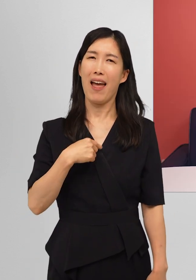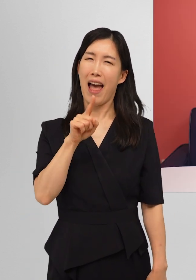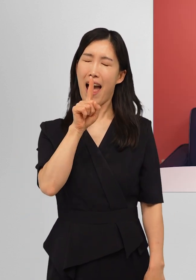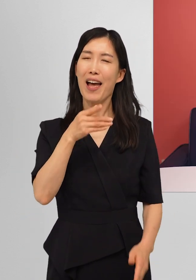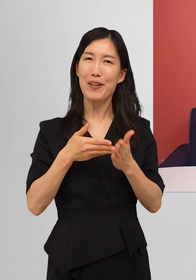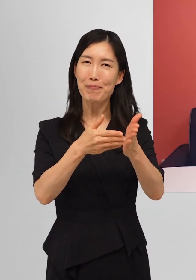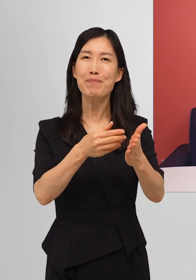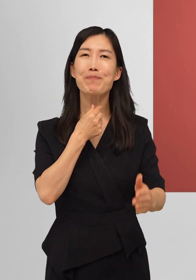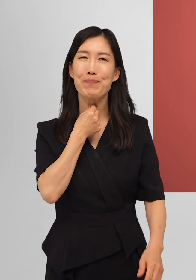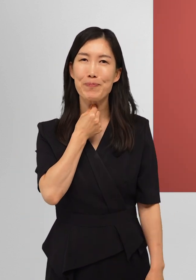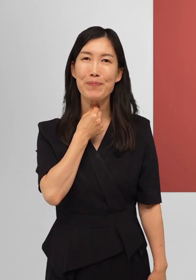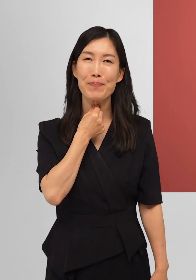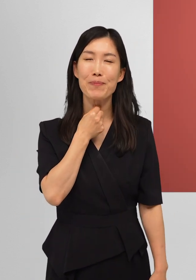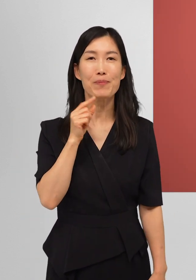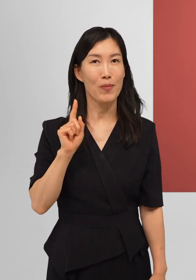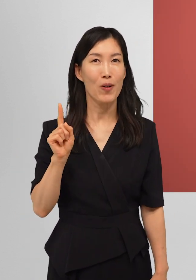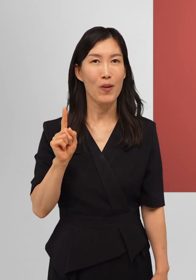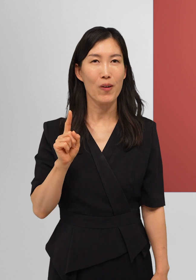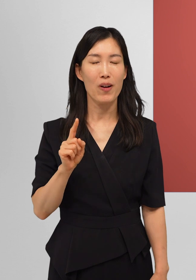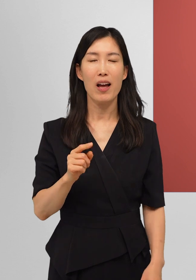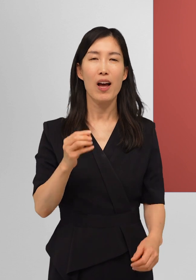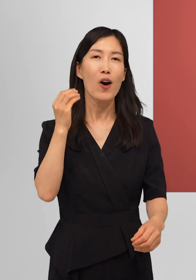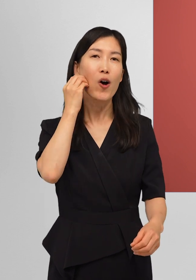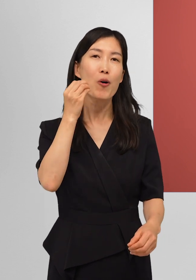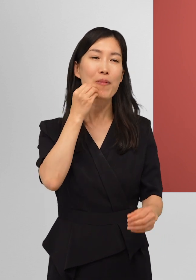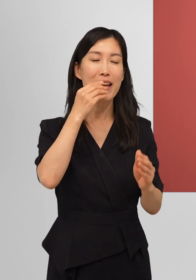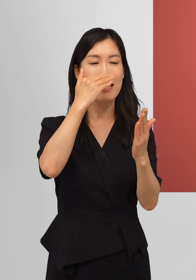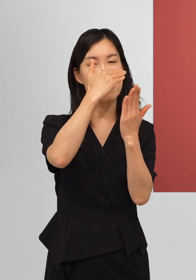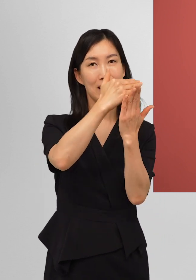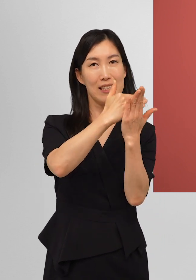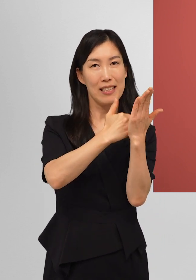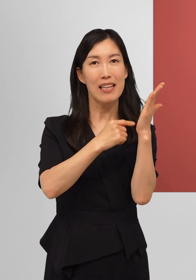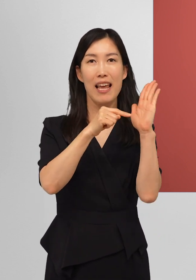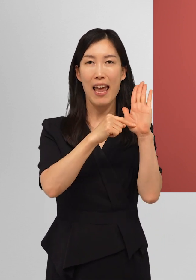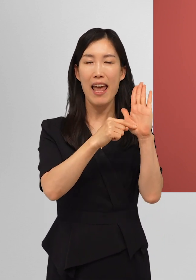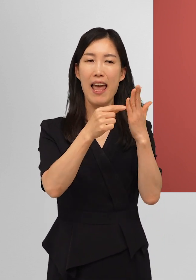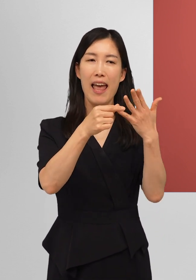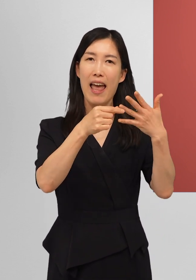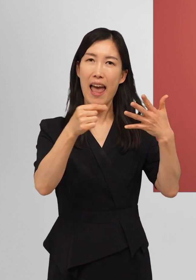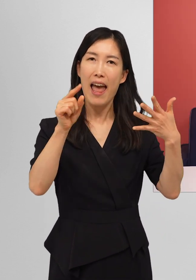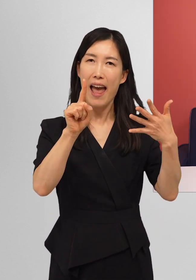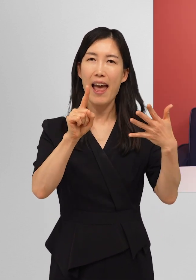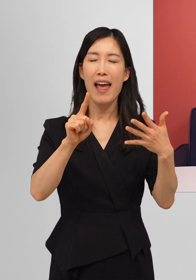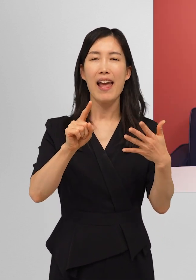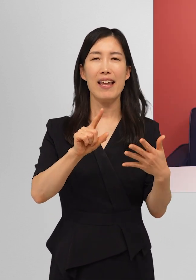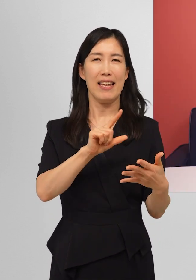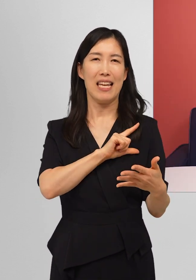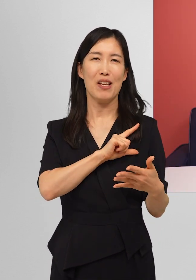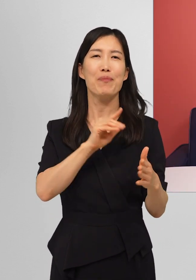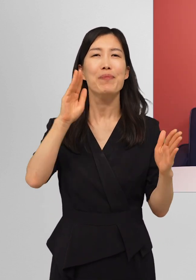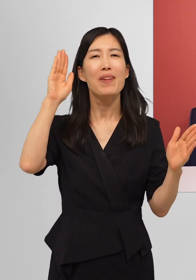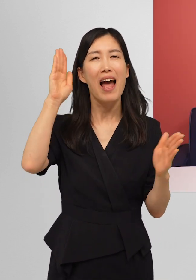저는 이제 하나 좀 제안을 드리고 싶은데요. 이 학생들을 대상으로 한 전용 게시판으로